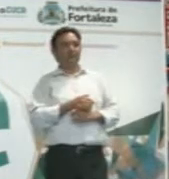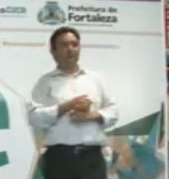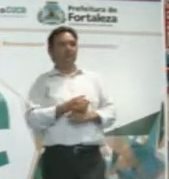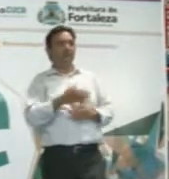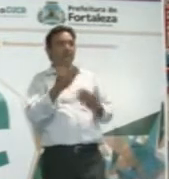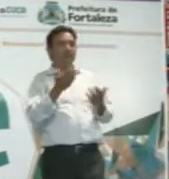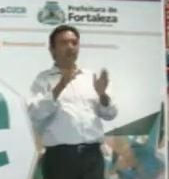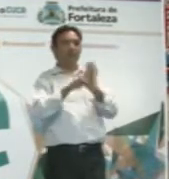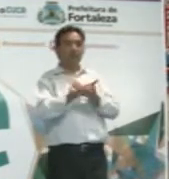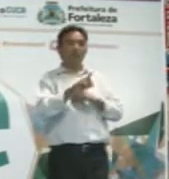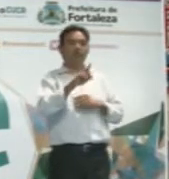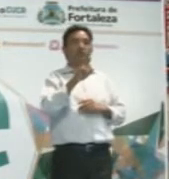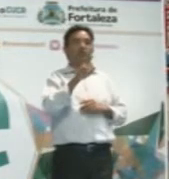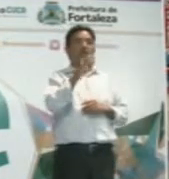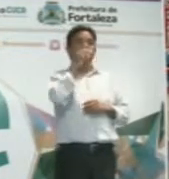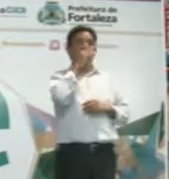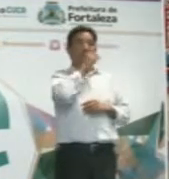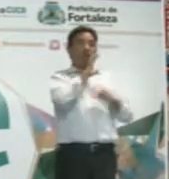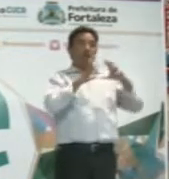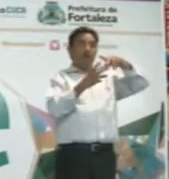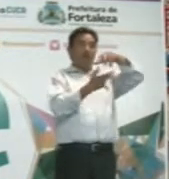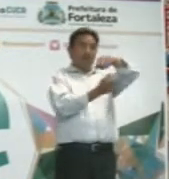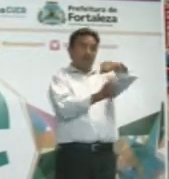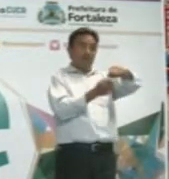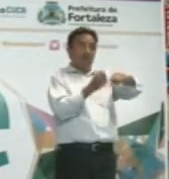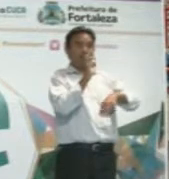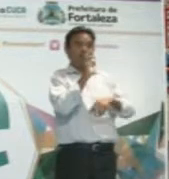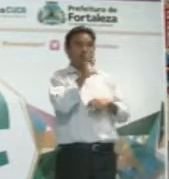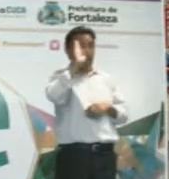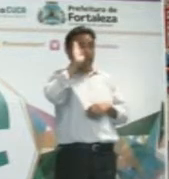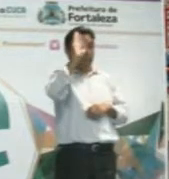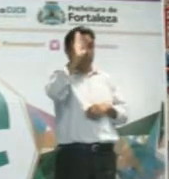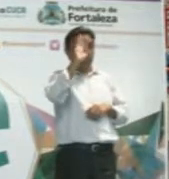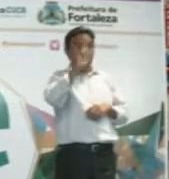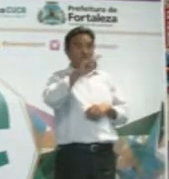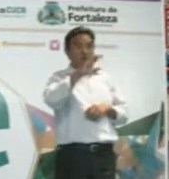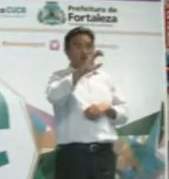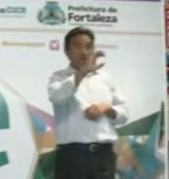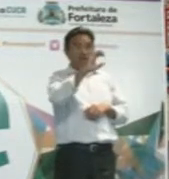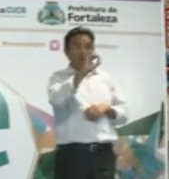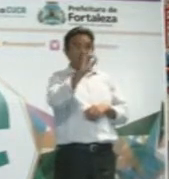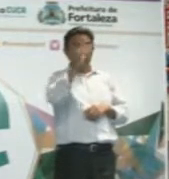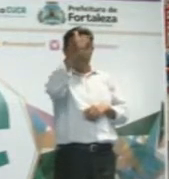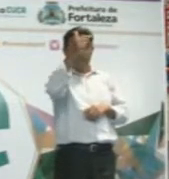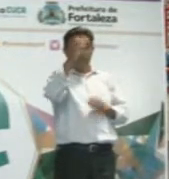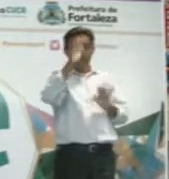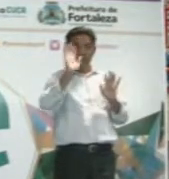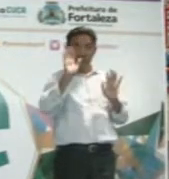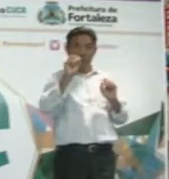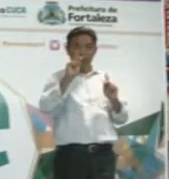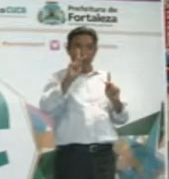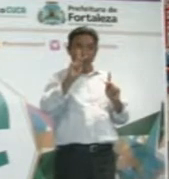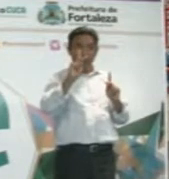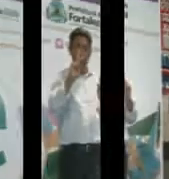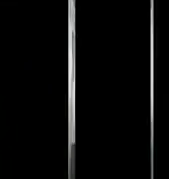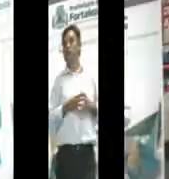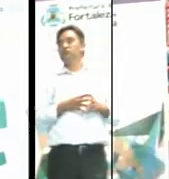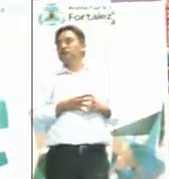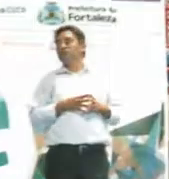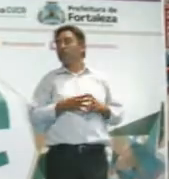essa questão do aquecimento global, aí a principal substância é o CO2, tá bom? Então, não vai confundir as